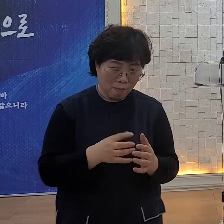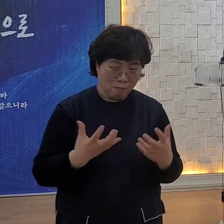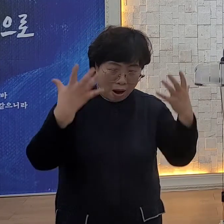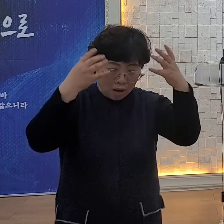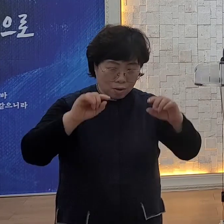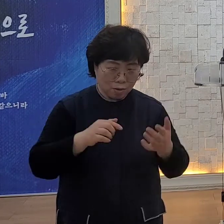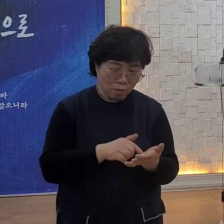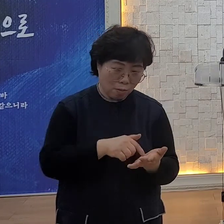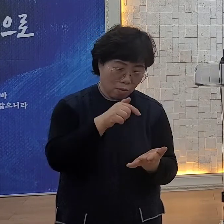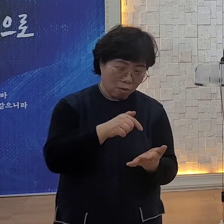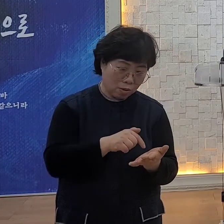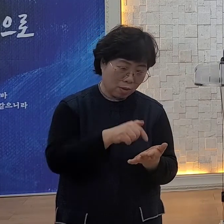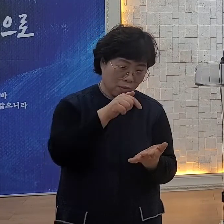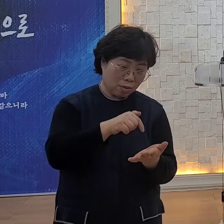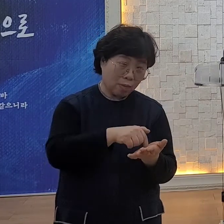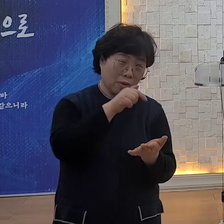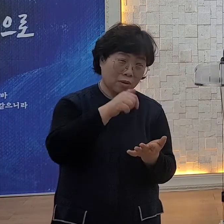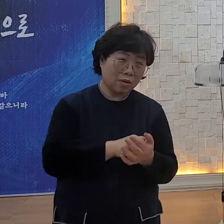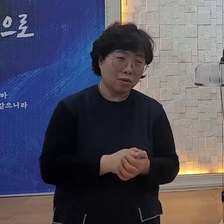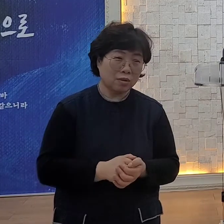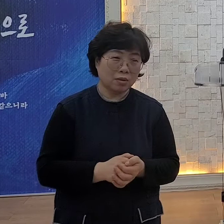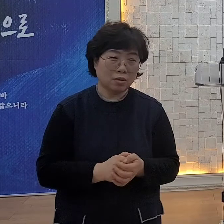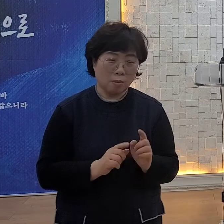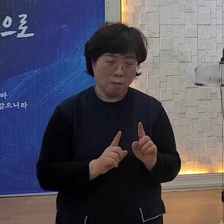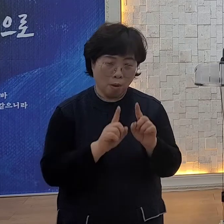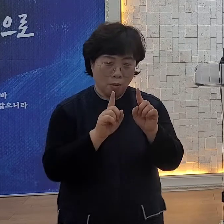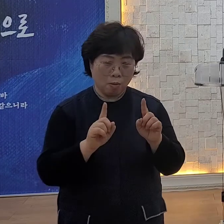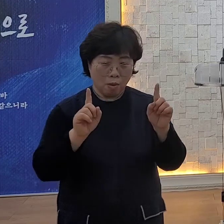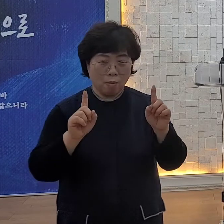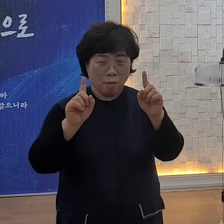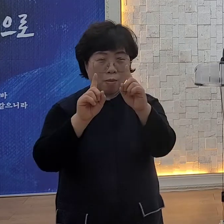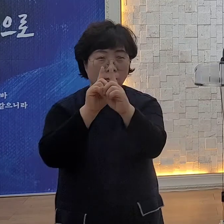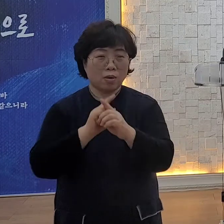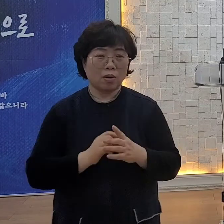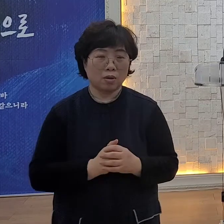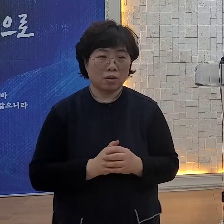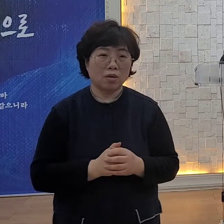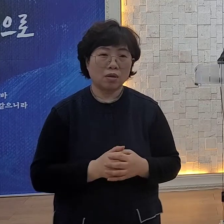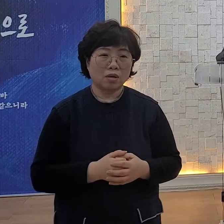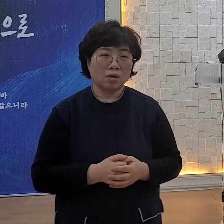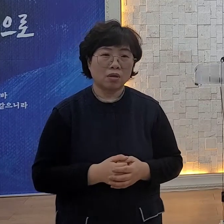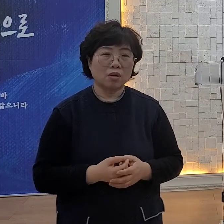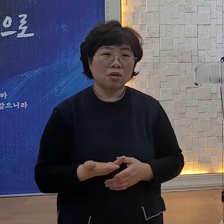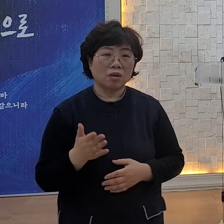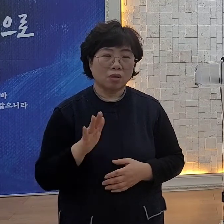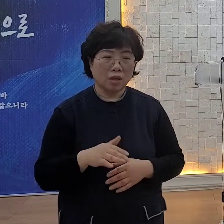퐁당 하면서 작은 파장이 일었을 거예요. 여러분 그런데